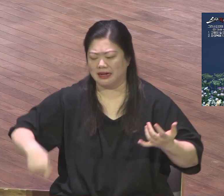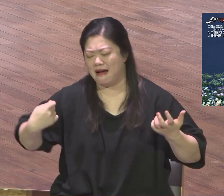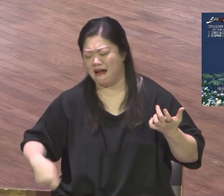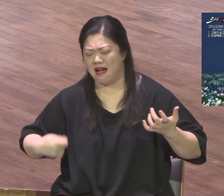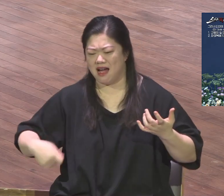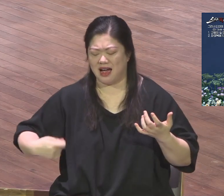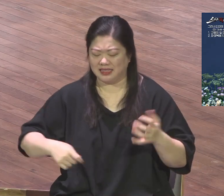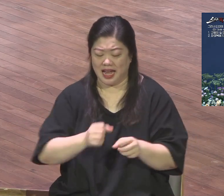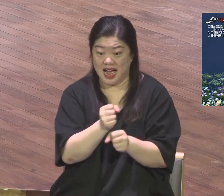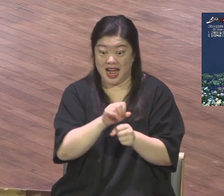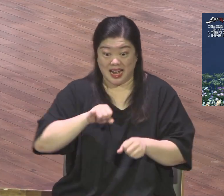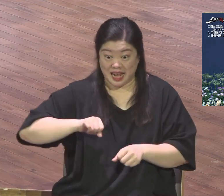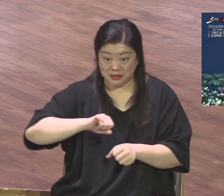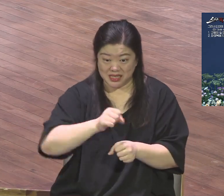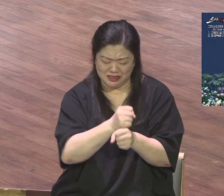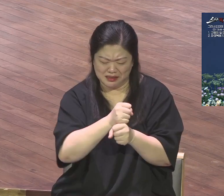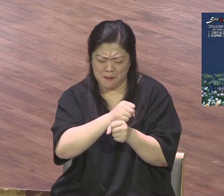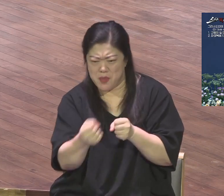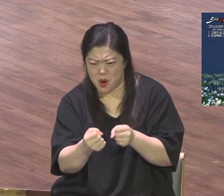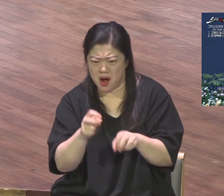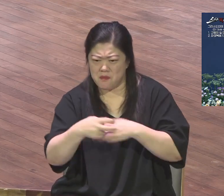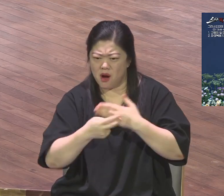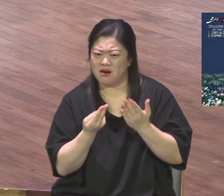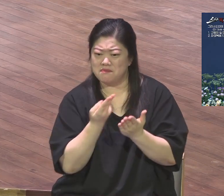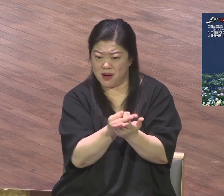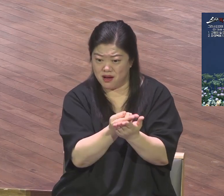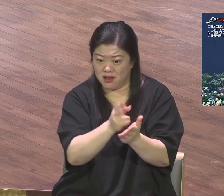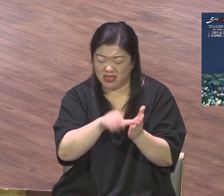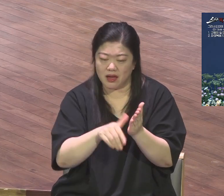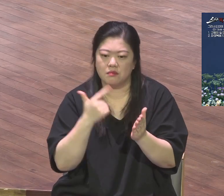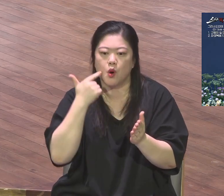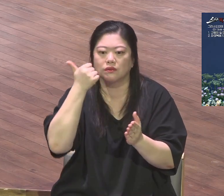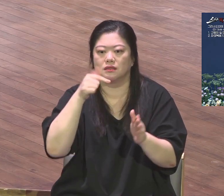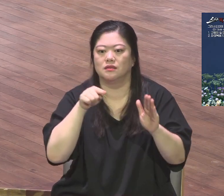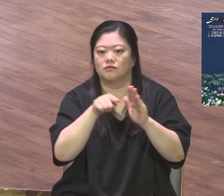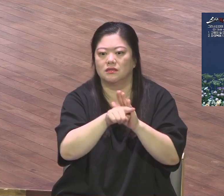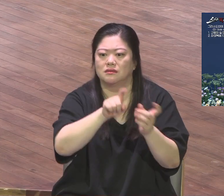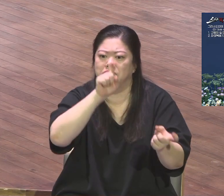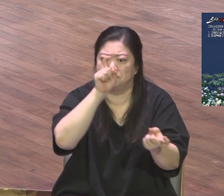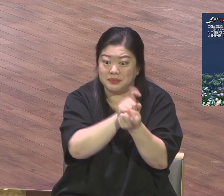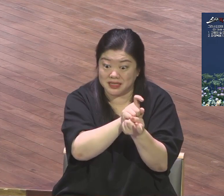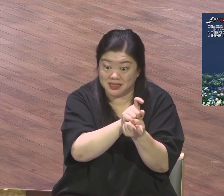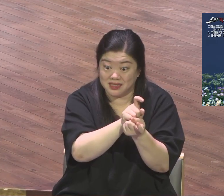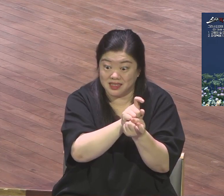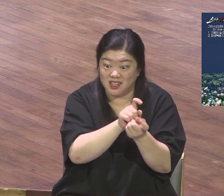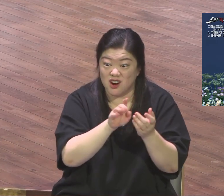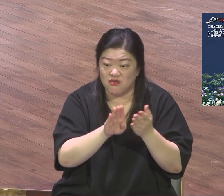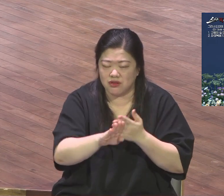근데 배짱이는 그 번 돈을 가지고 이제 마약을 하고